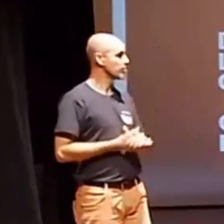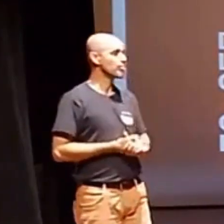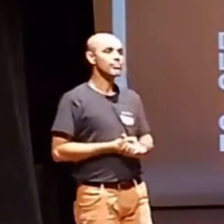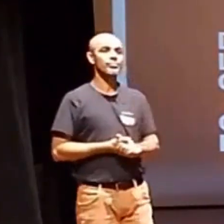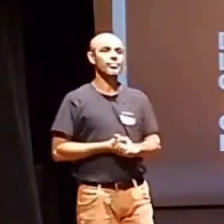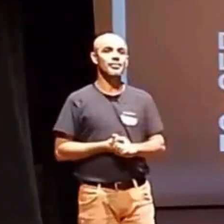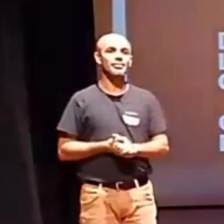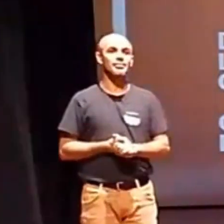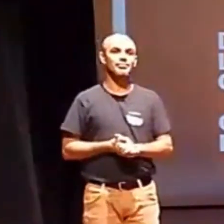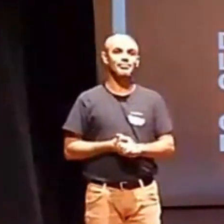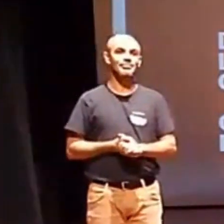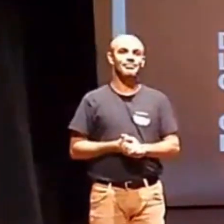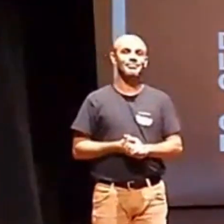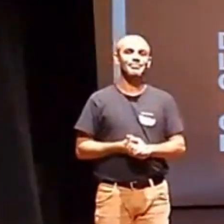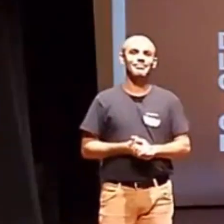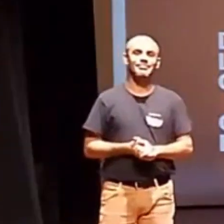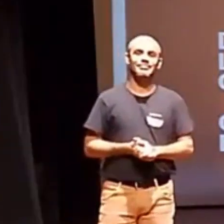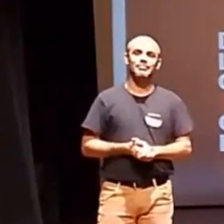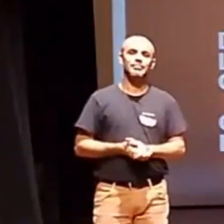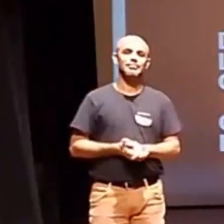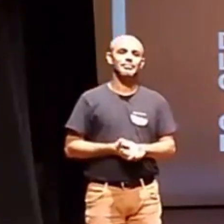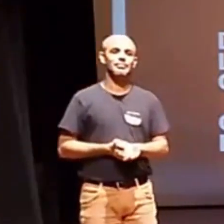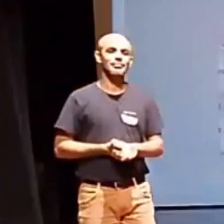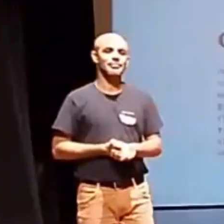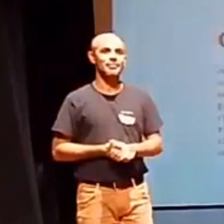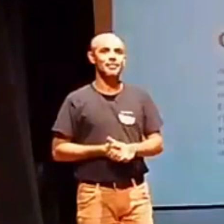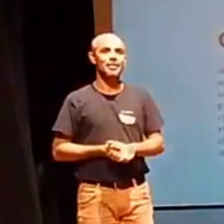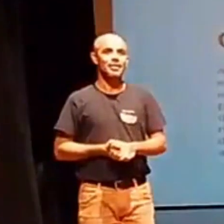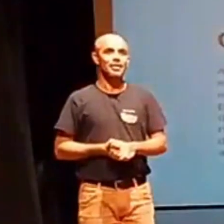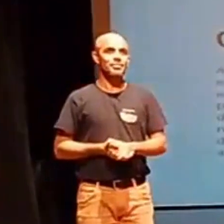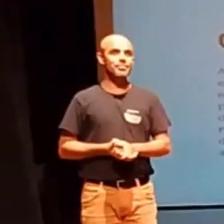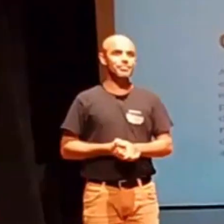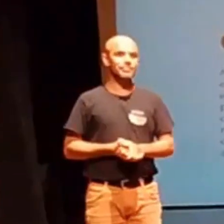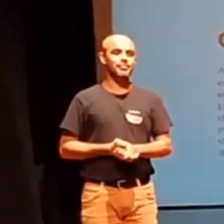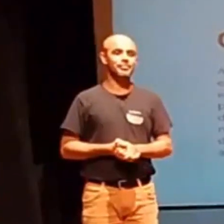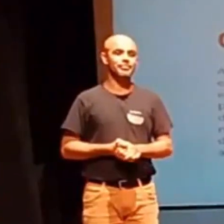Aqui no meu bolso, gente. Aqui, Mari, para lá.